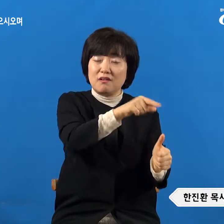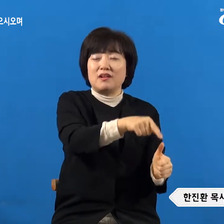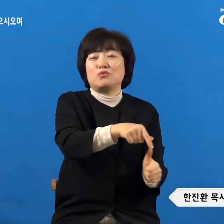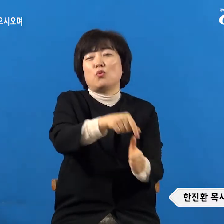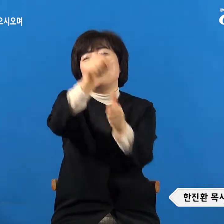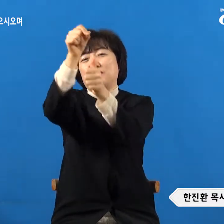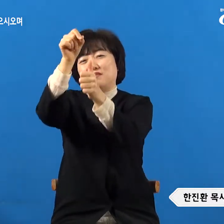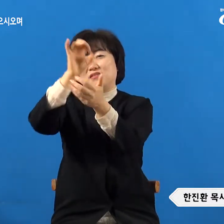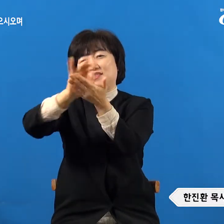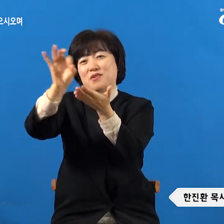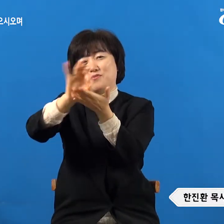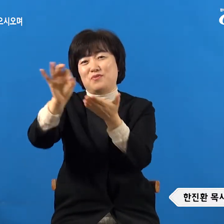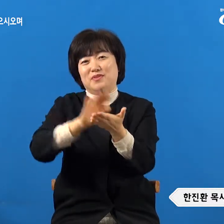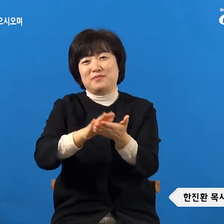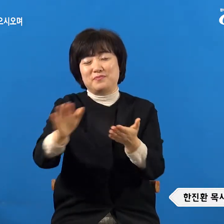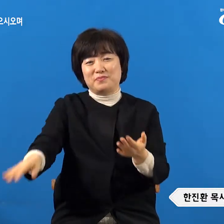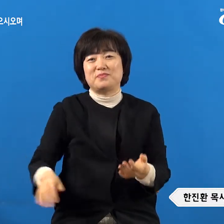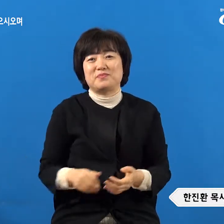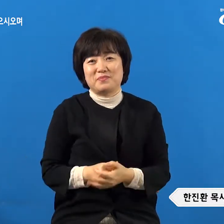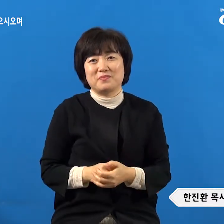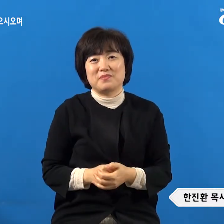것입니다.